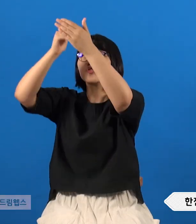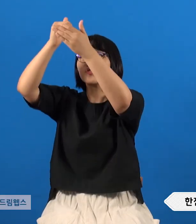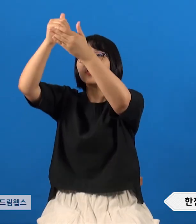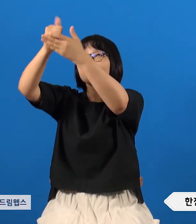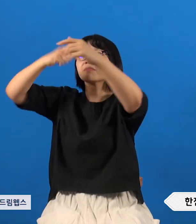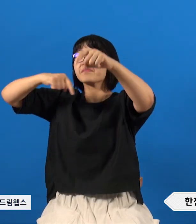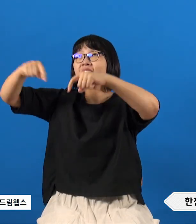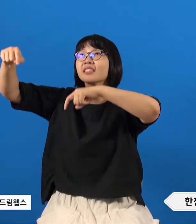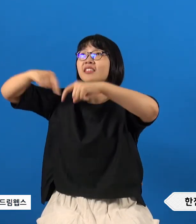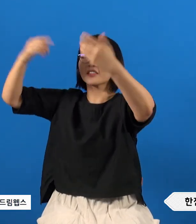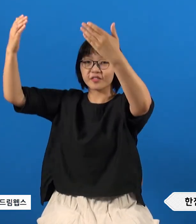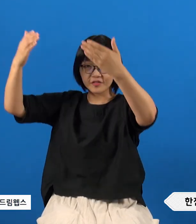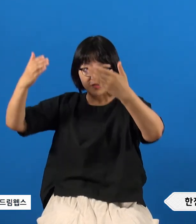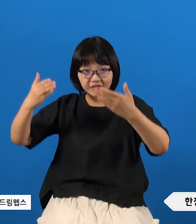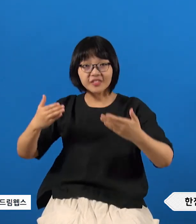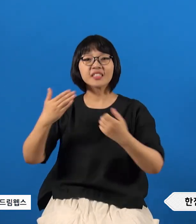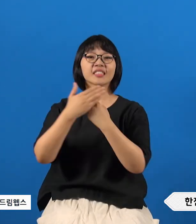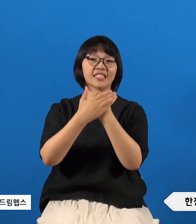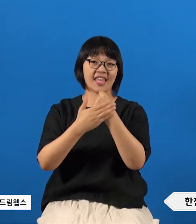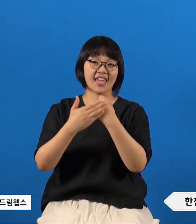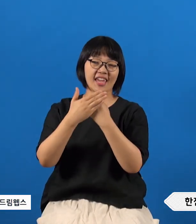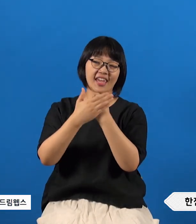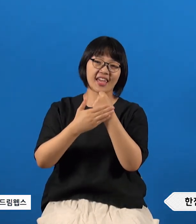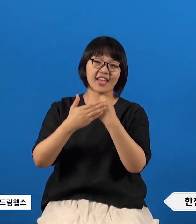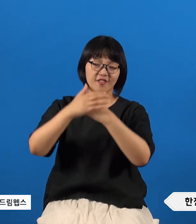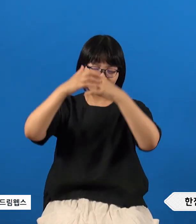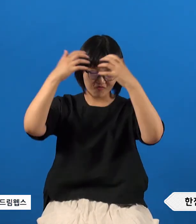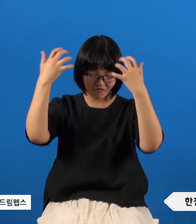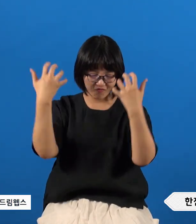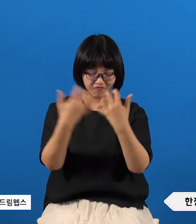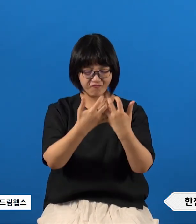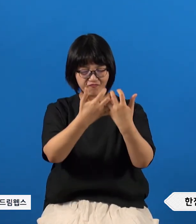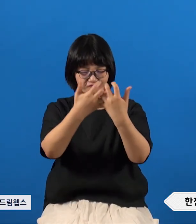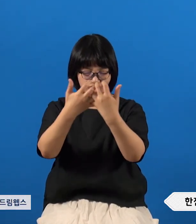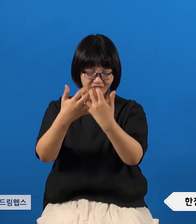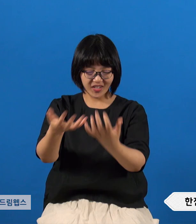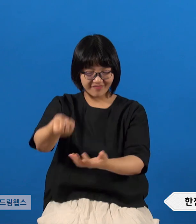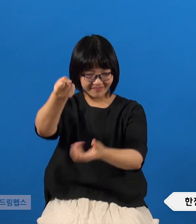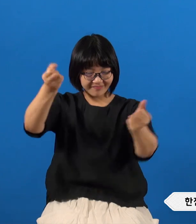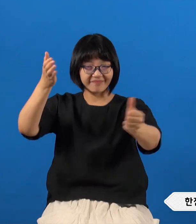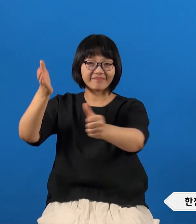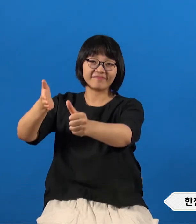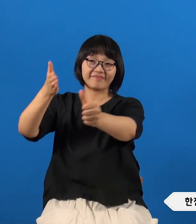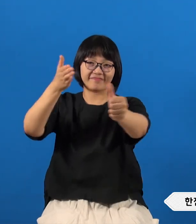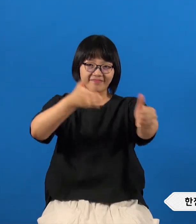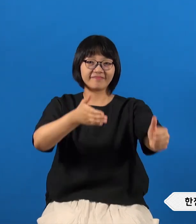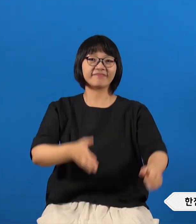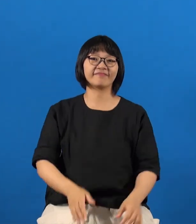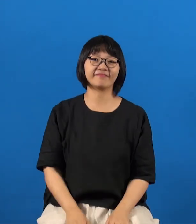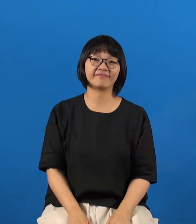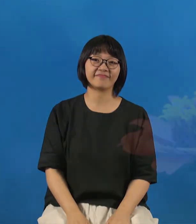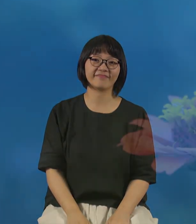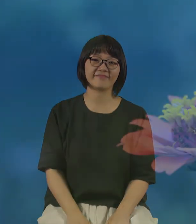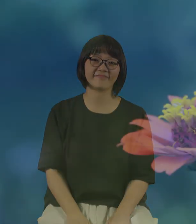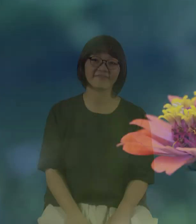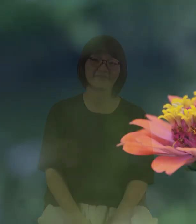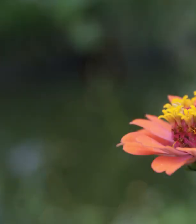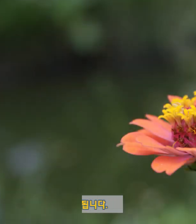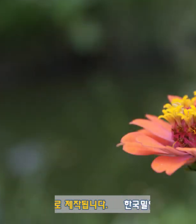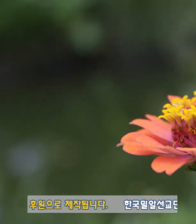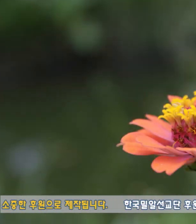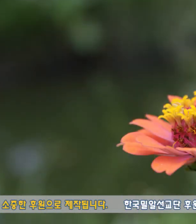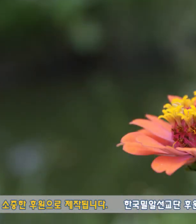삶을 살아주시는 그런 은혜 충만한 생이 되시기를 간절히 소원합니다.